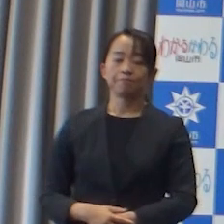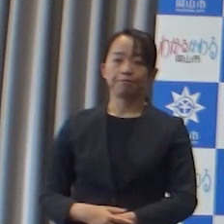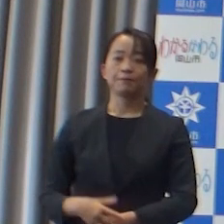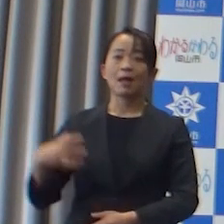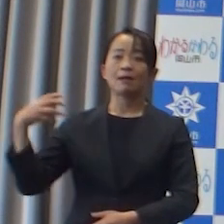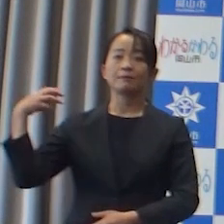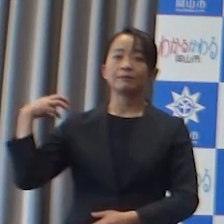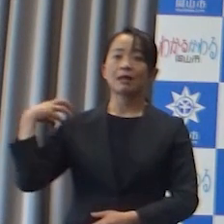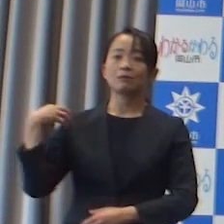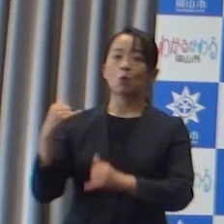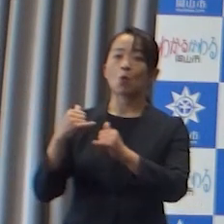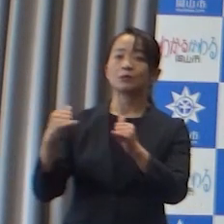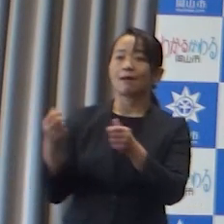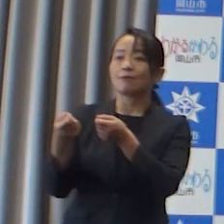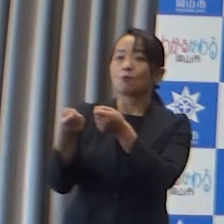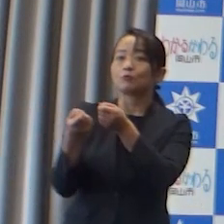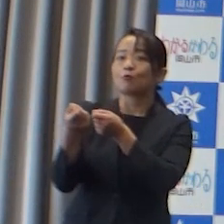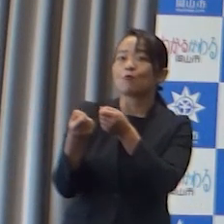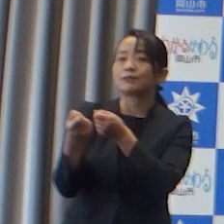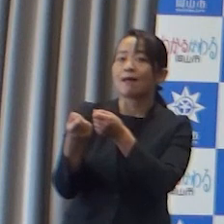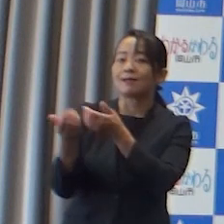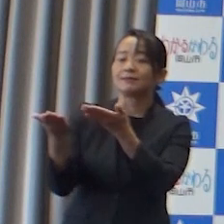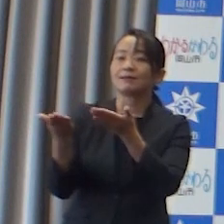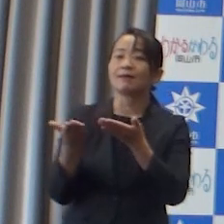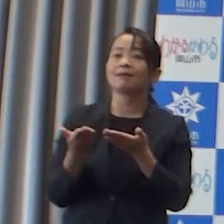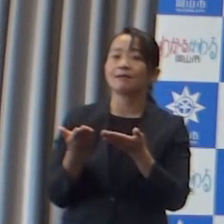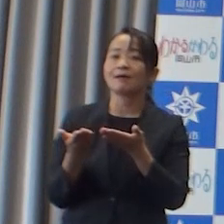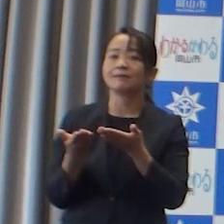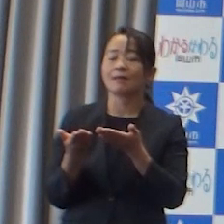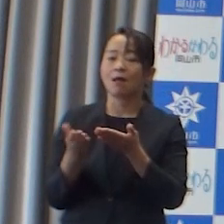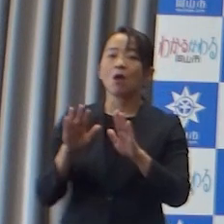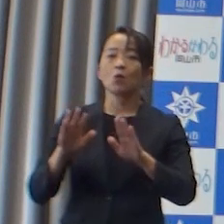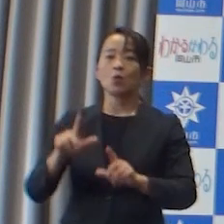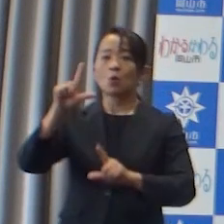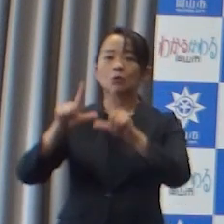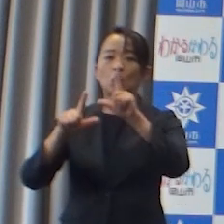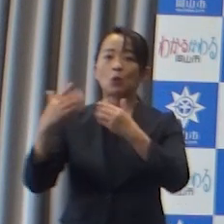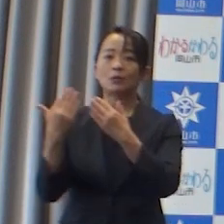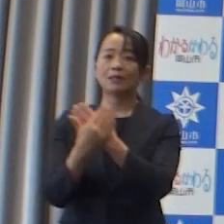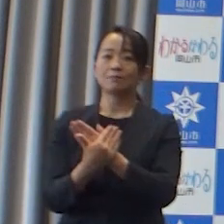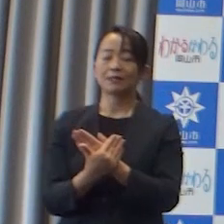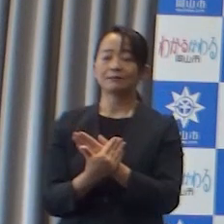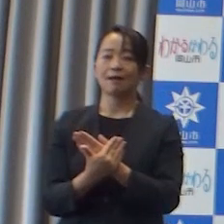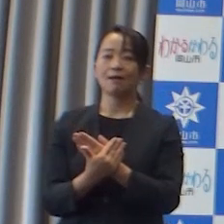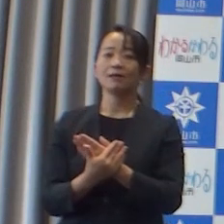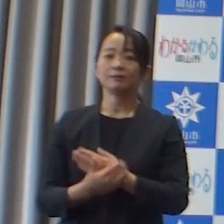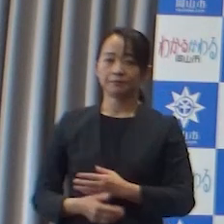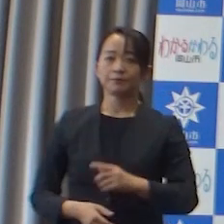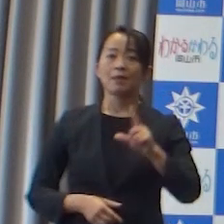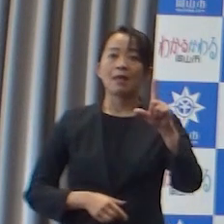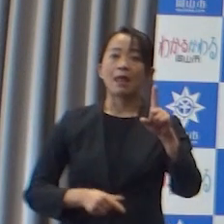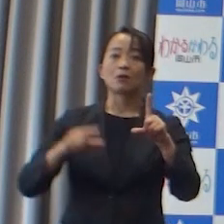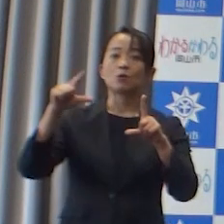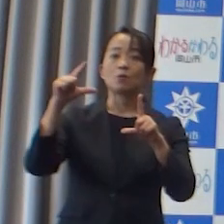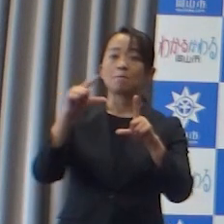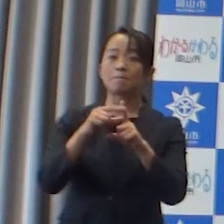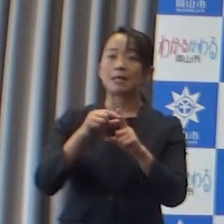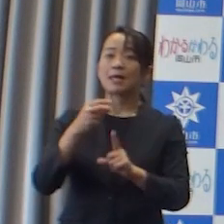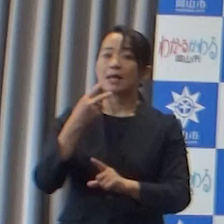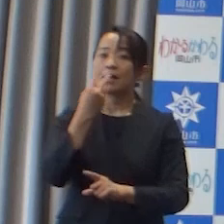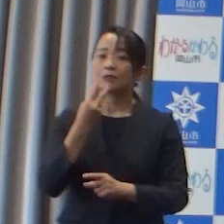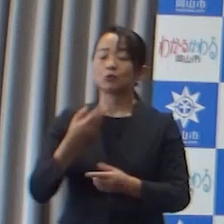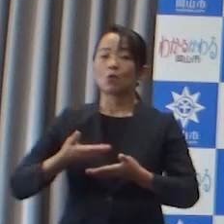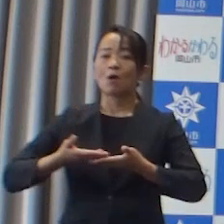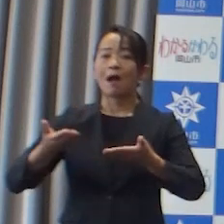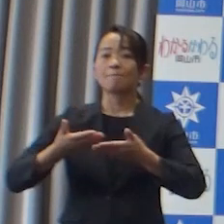担当者の調整によりこういう形になったということであります。支援方法ですが、LP ガス販売事業者に